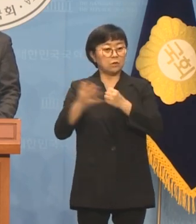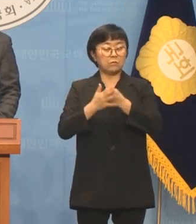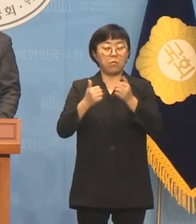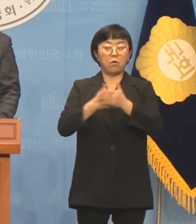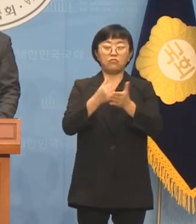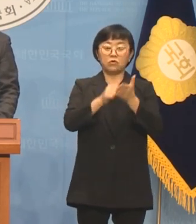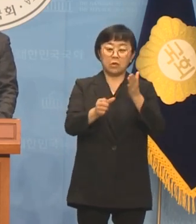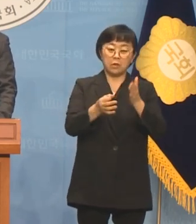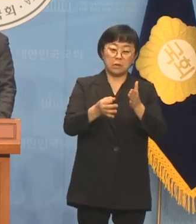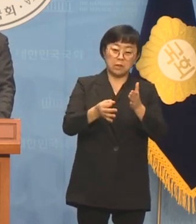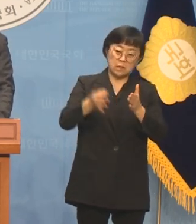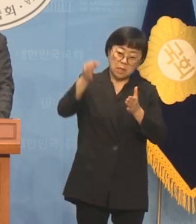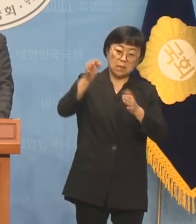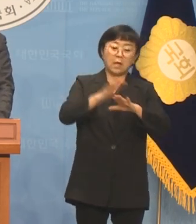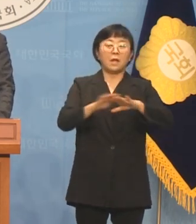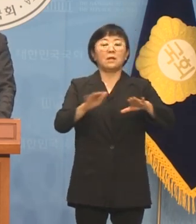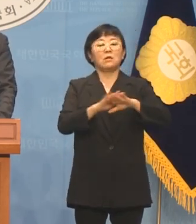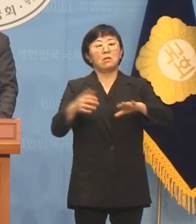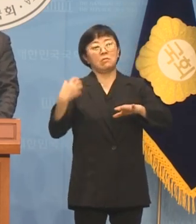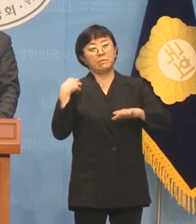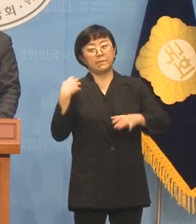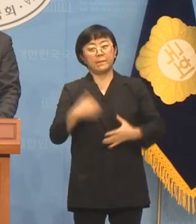인상의 부담을 해소하겠습니다.